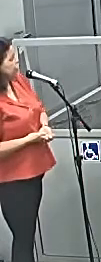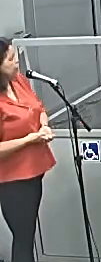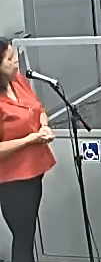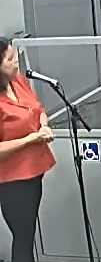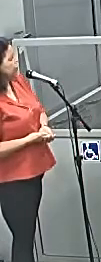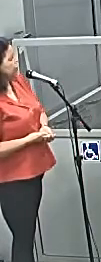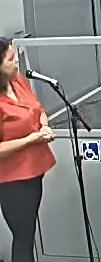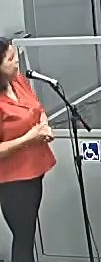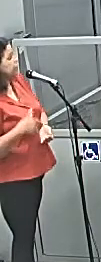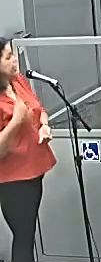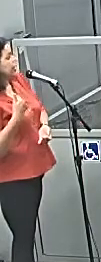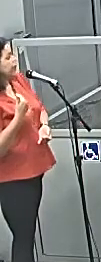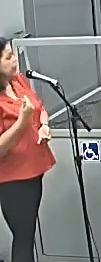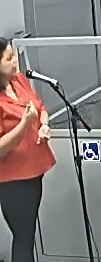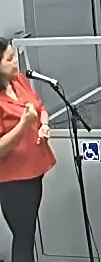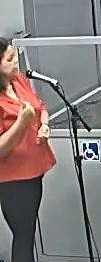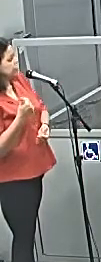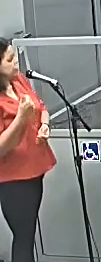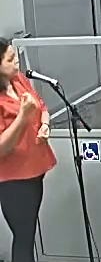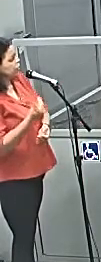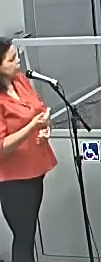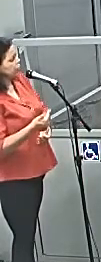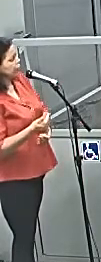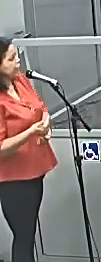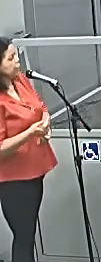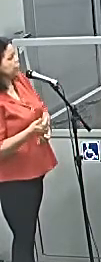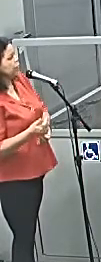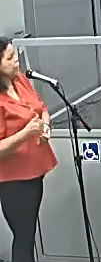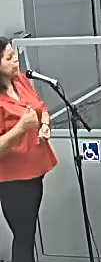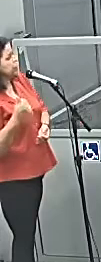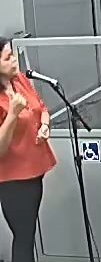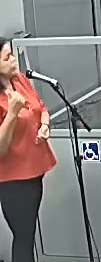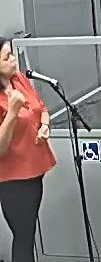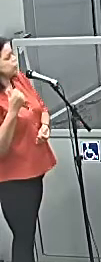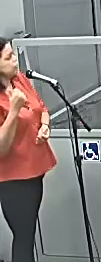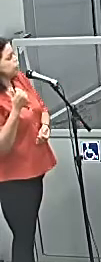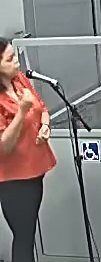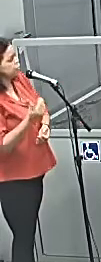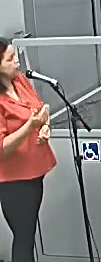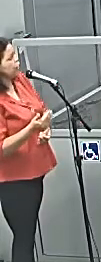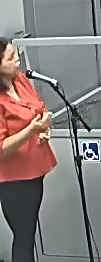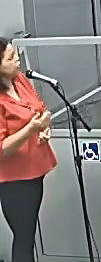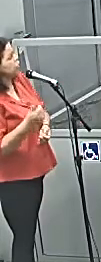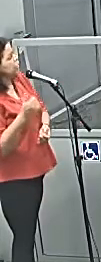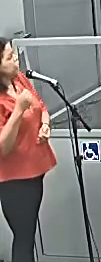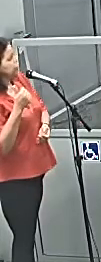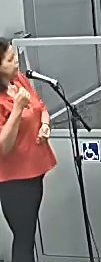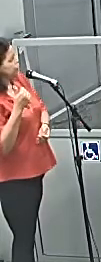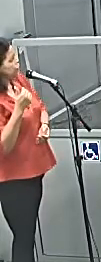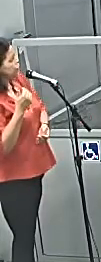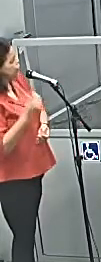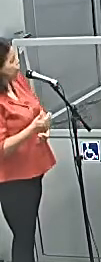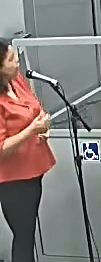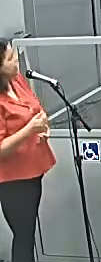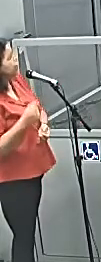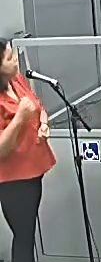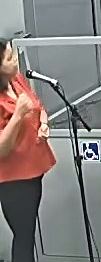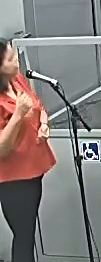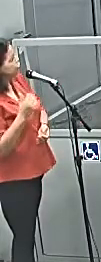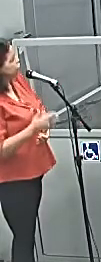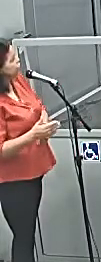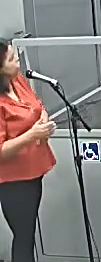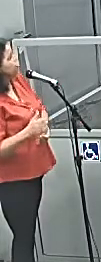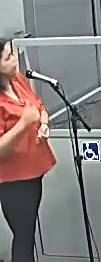realmente a pessoa com certeza porque se a gente não trabalhar isso agora a gente vai ter um número muito alto de pessoas com surdez